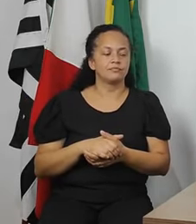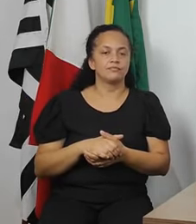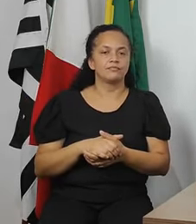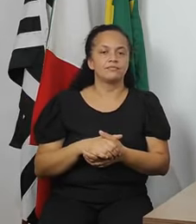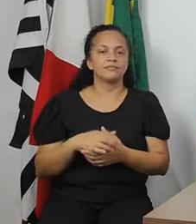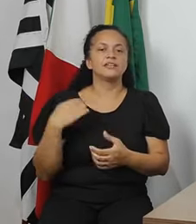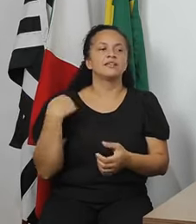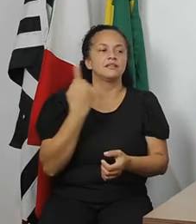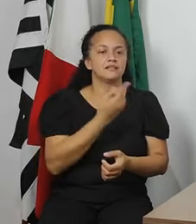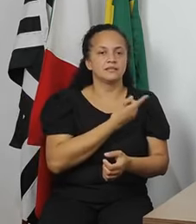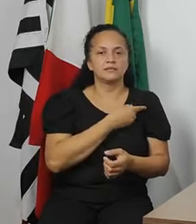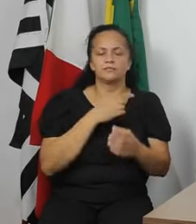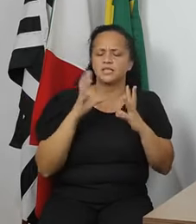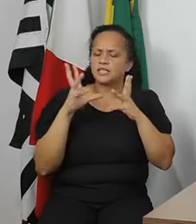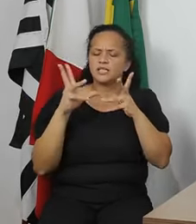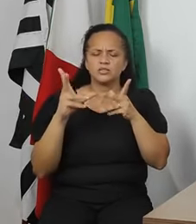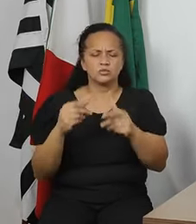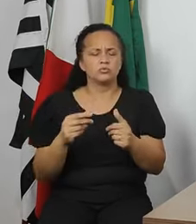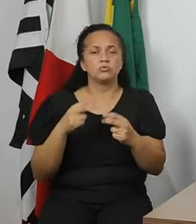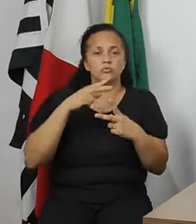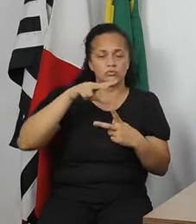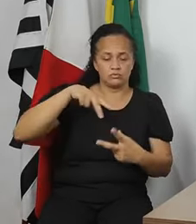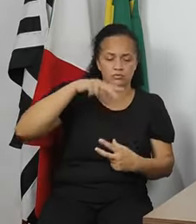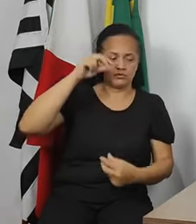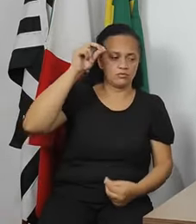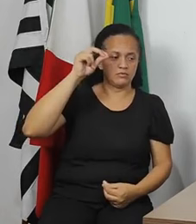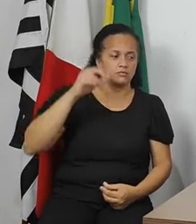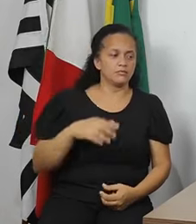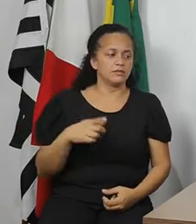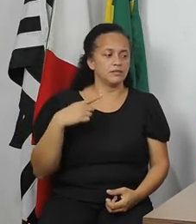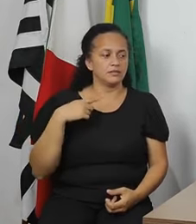aspectos espirituais que a gente tem, né, de ganho com isso.